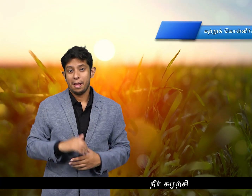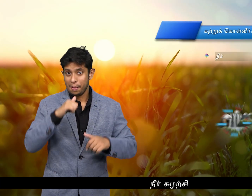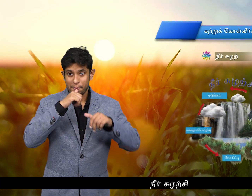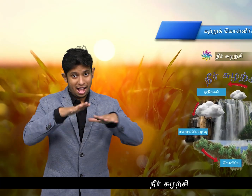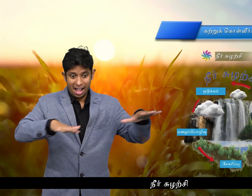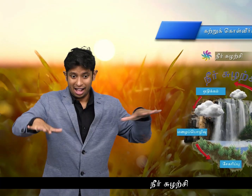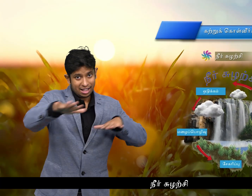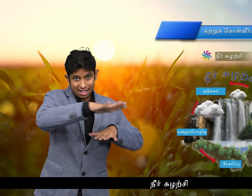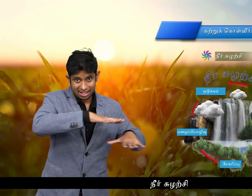நீர் சுழற்சி.